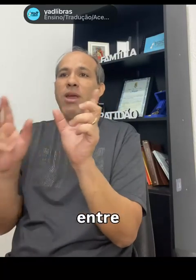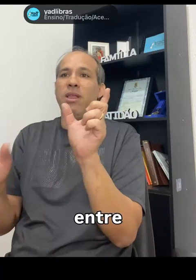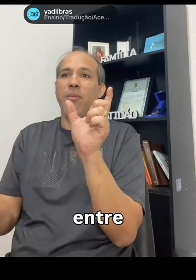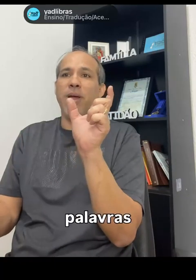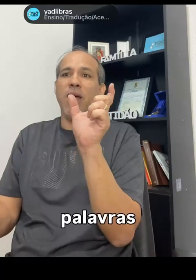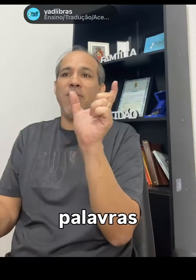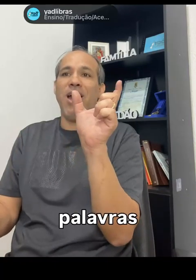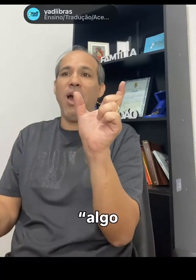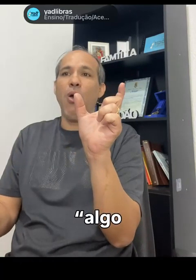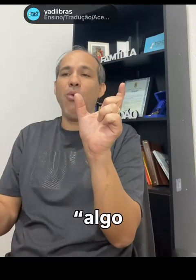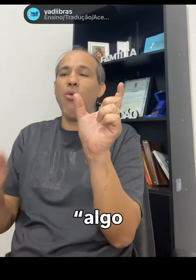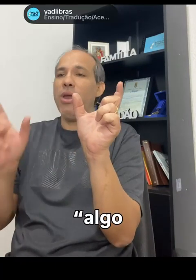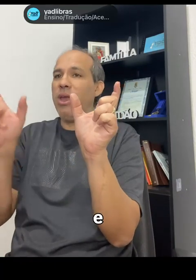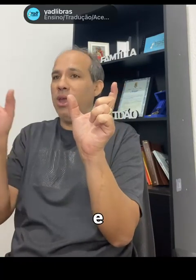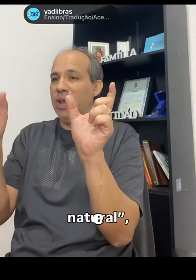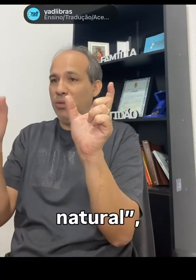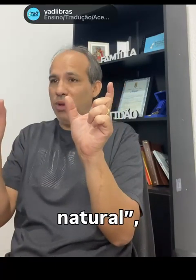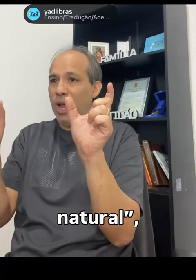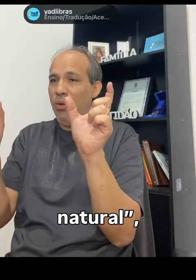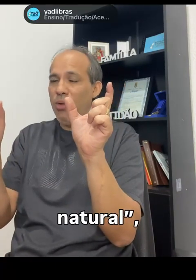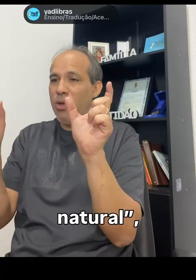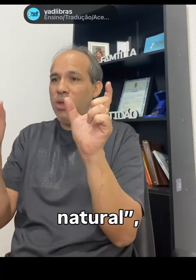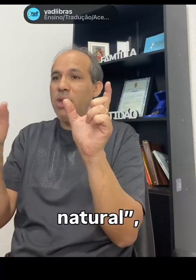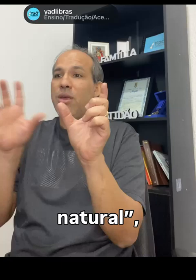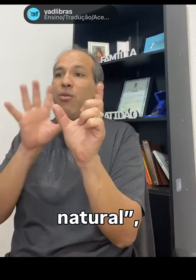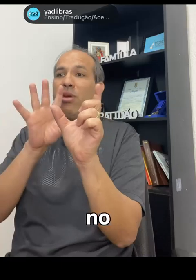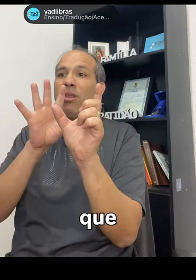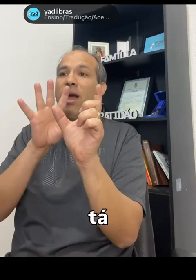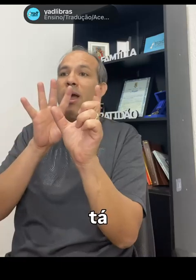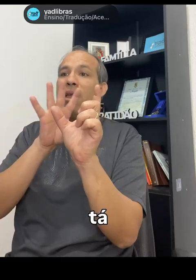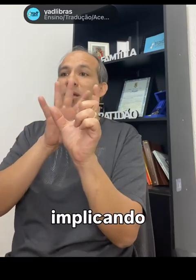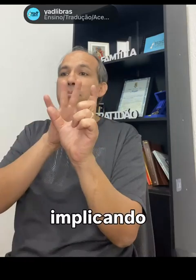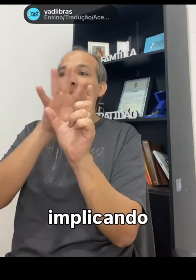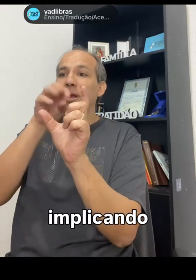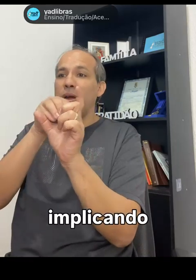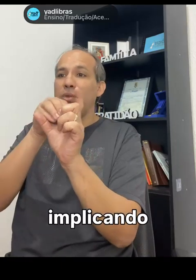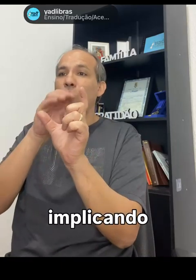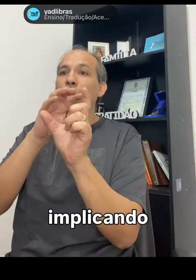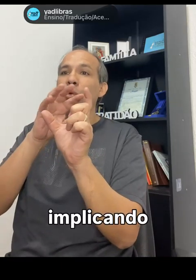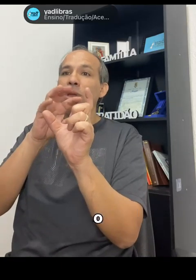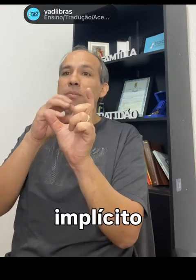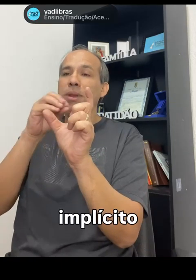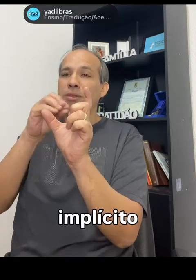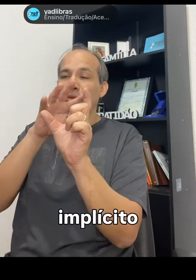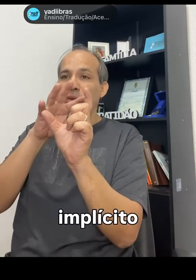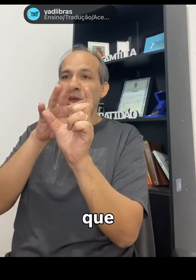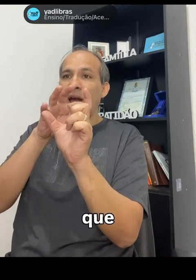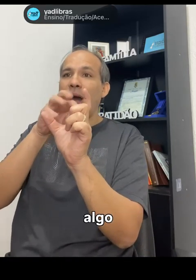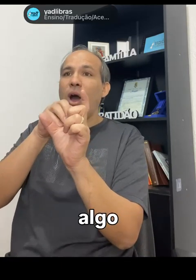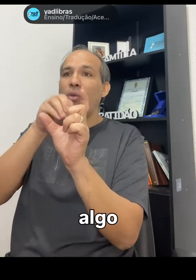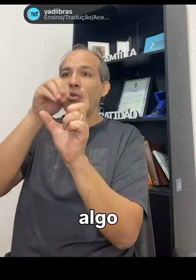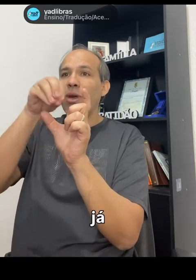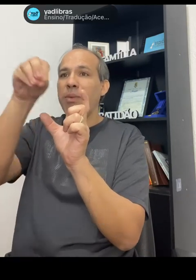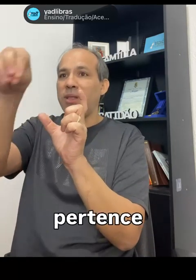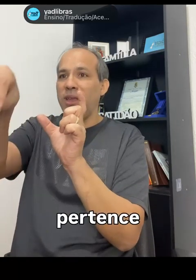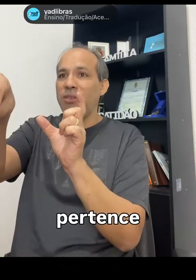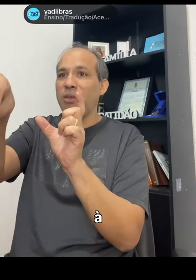entre a palavra algo e natural, o que está implicando ou implícito que algo já pertence à